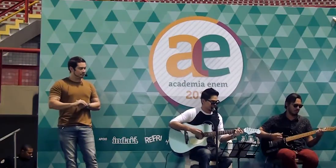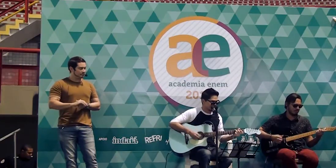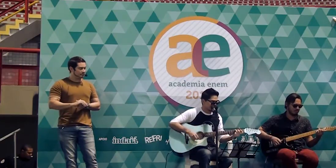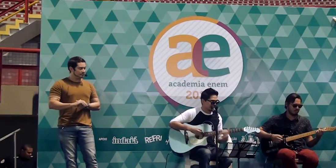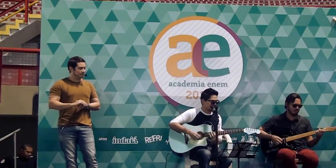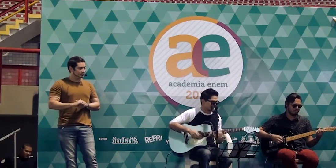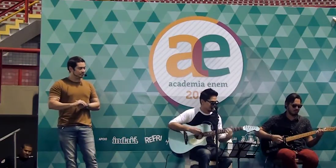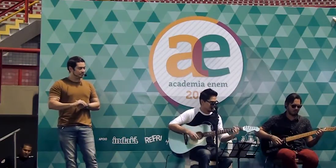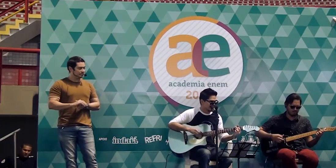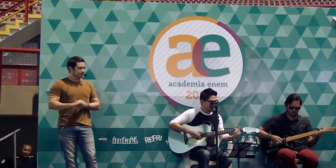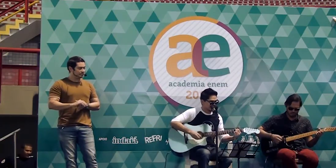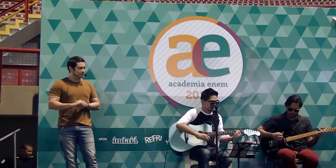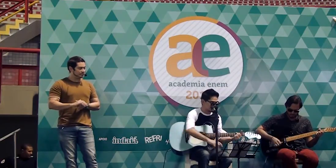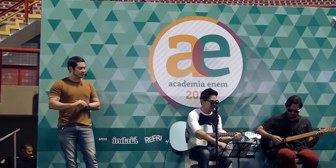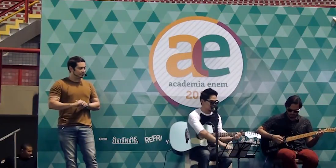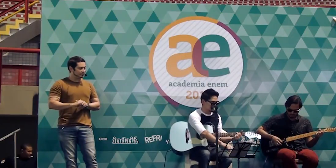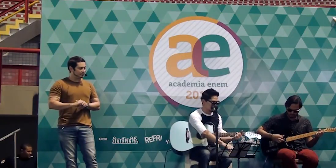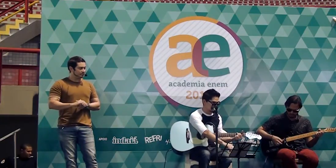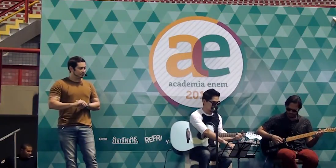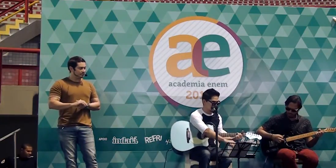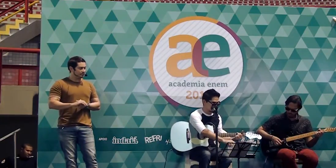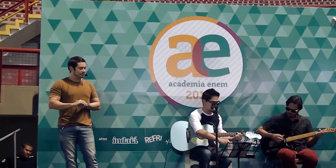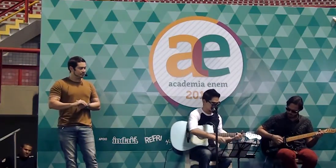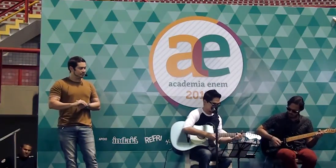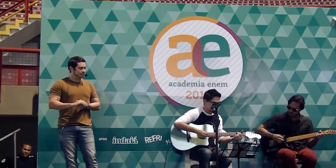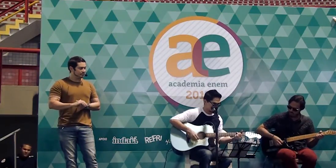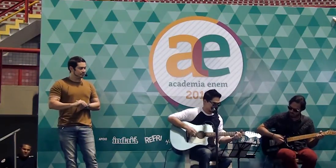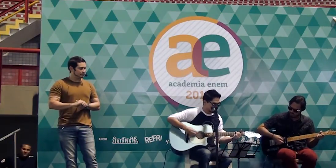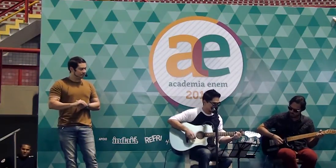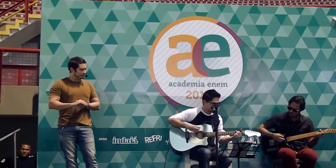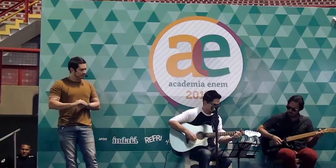o filho dela ele fez.